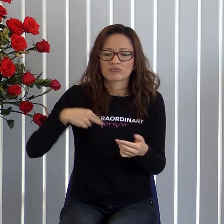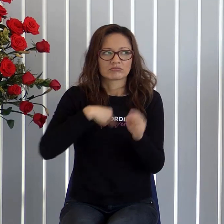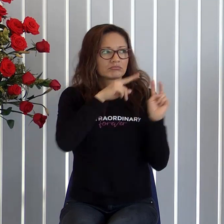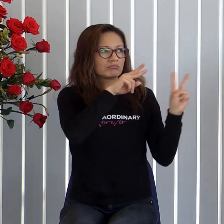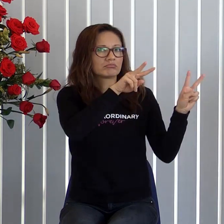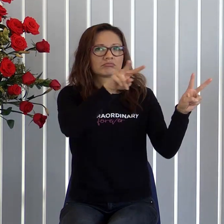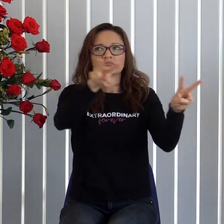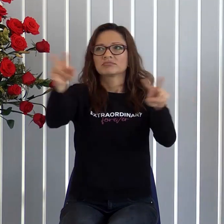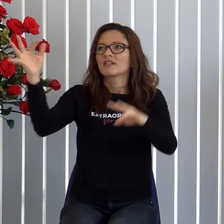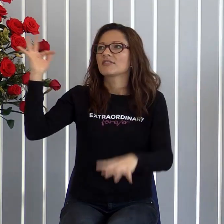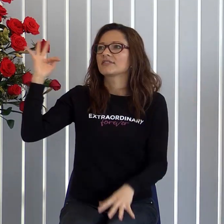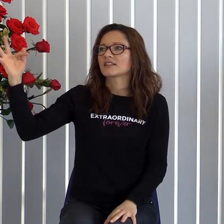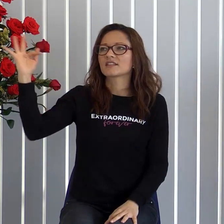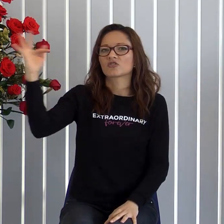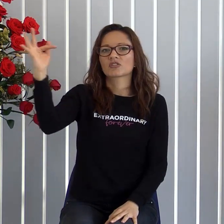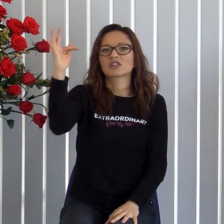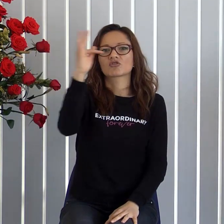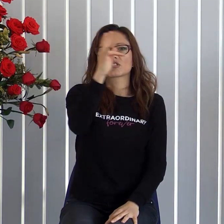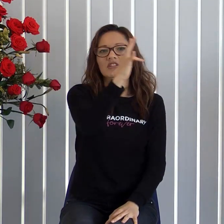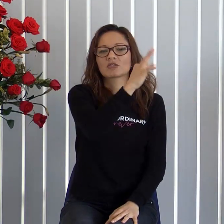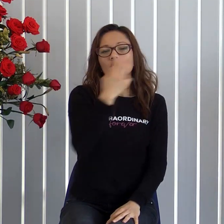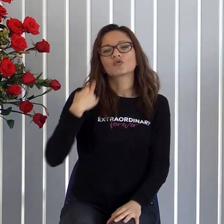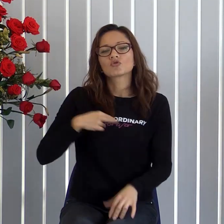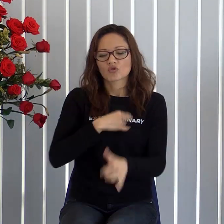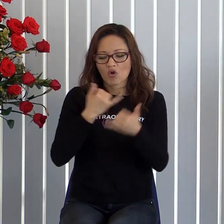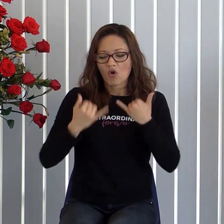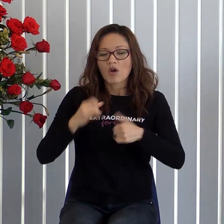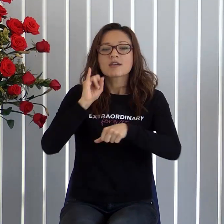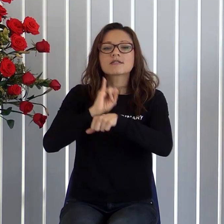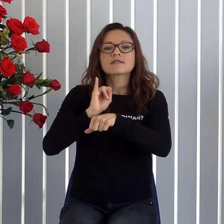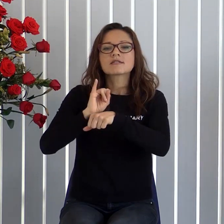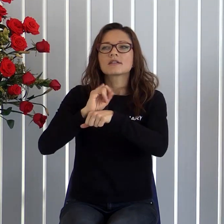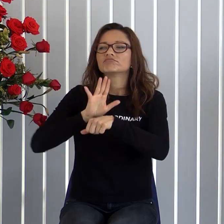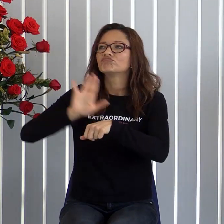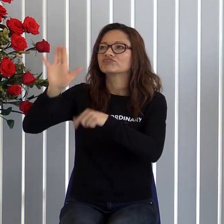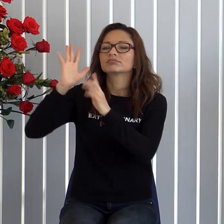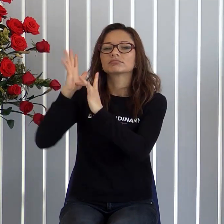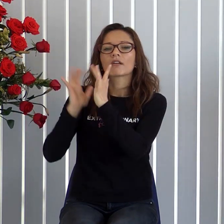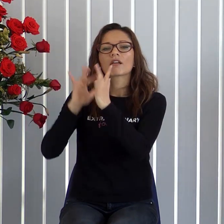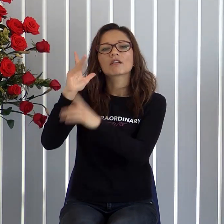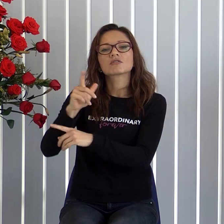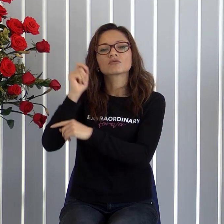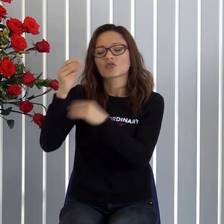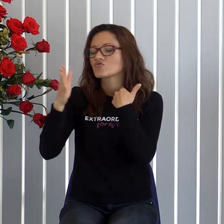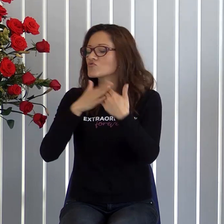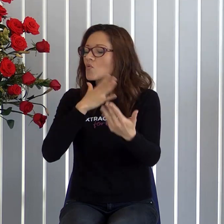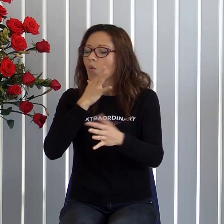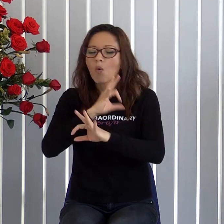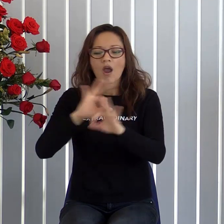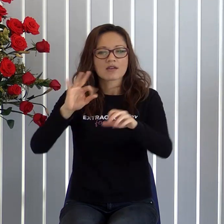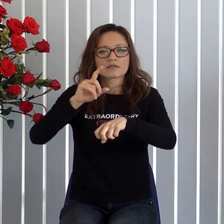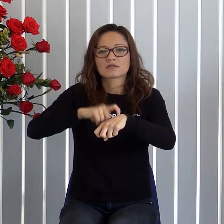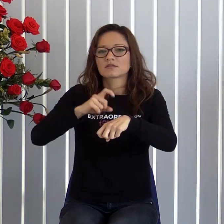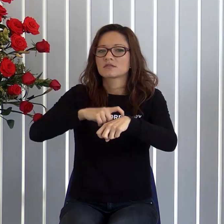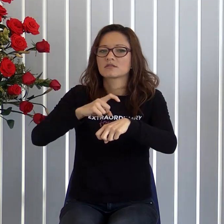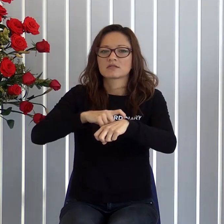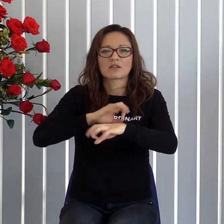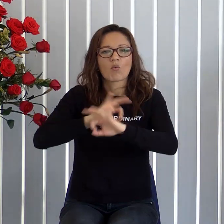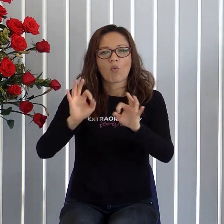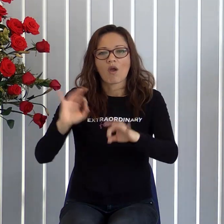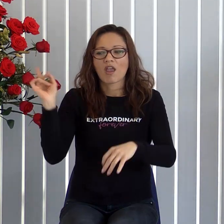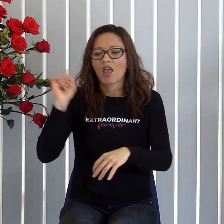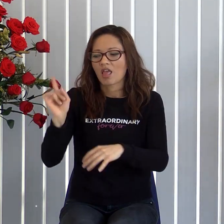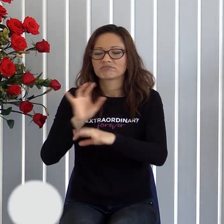grande nube de testigos y somos la iglesia del Señor Jesucristo sin tiempo. Esta carta de